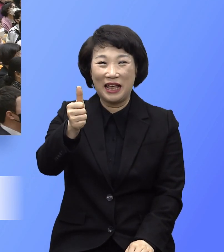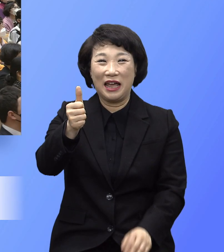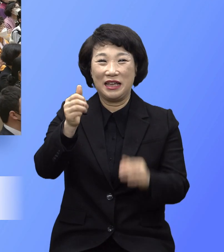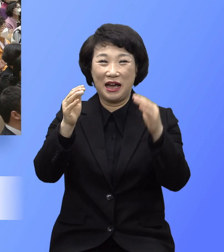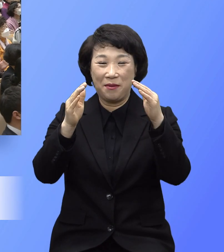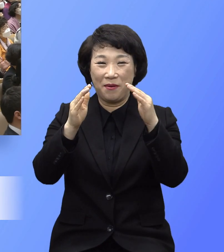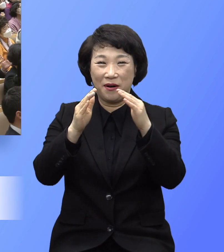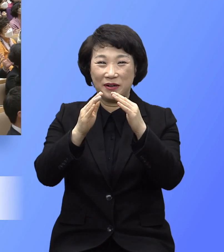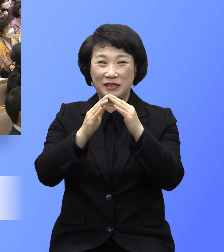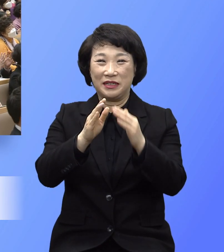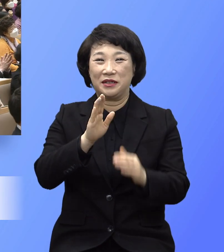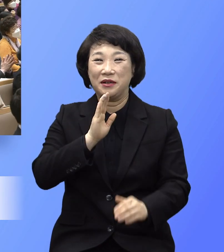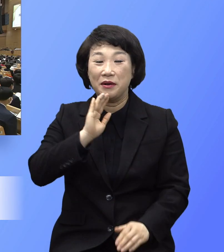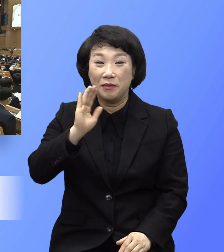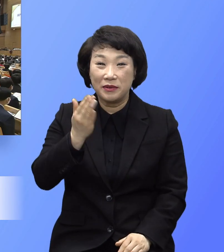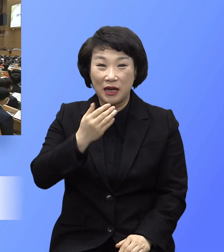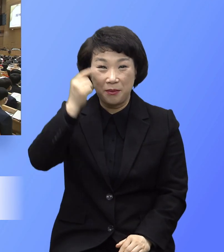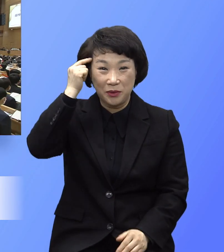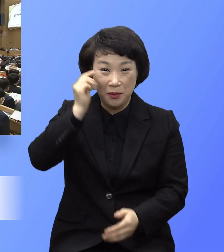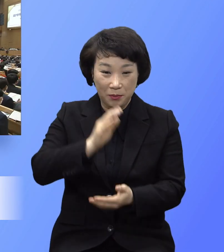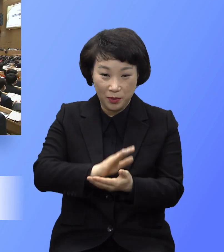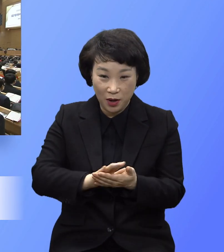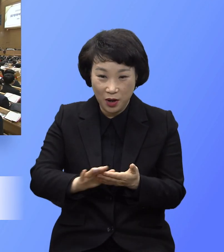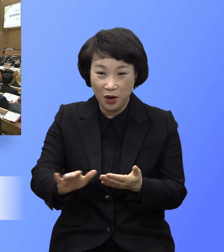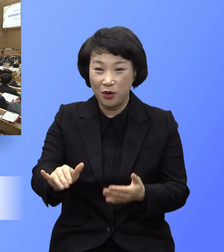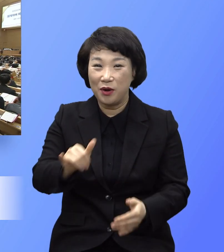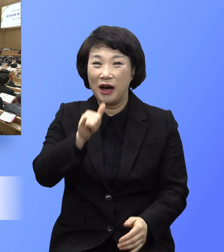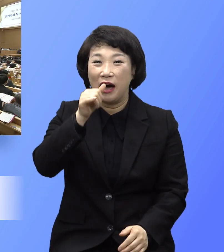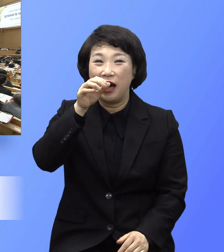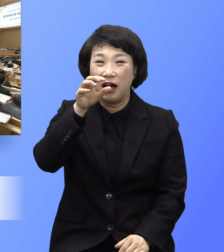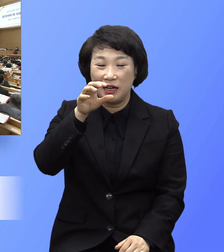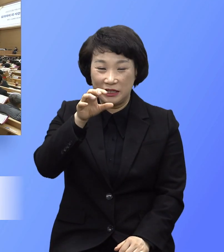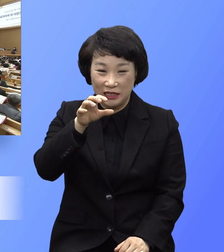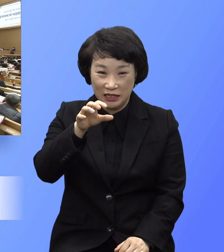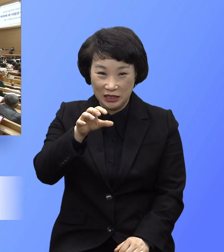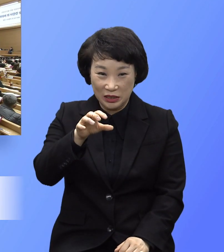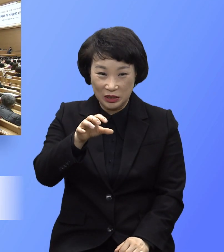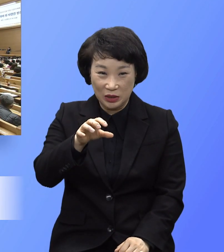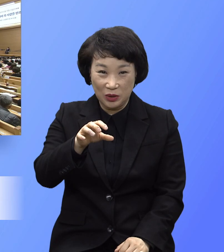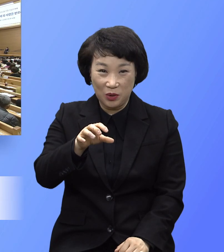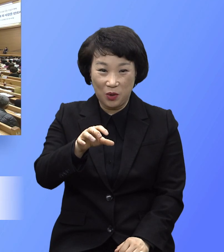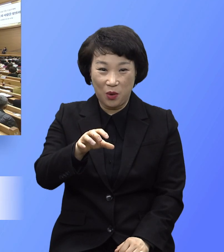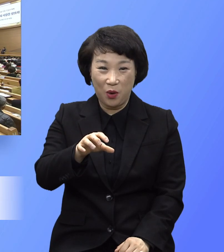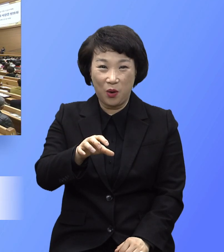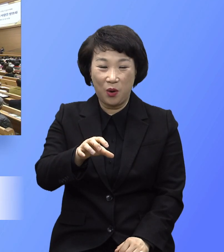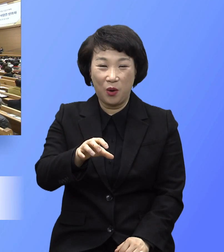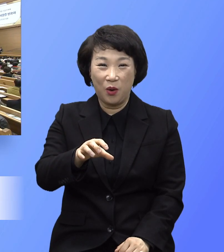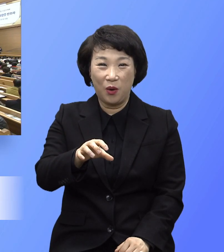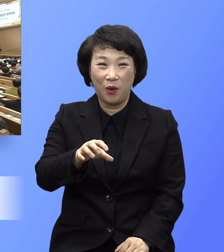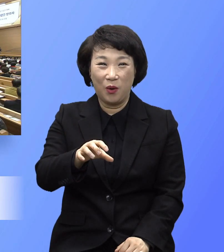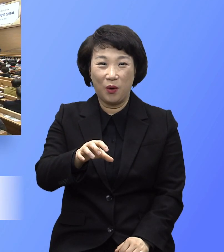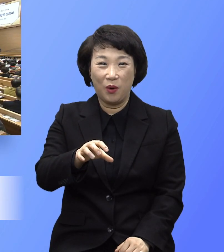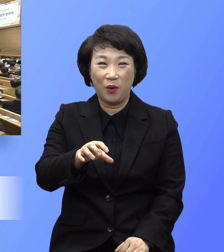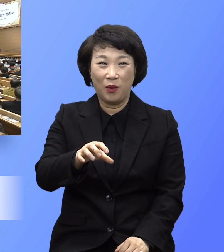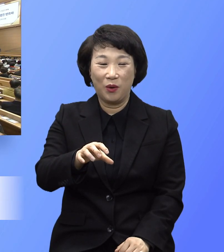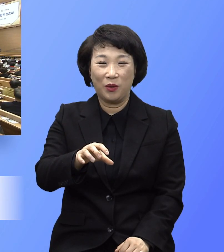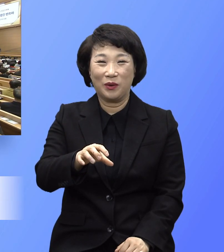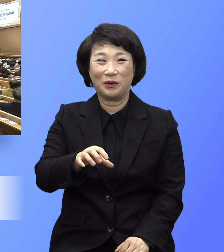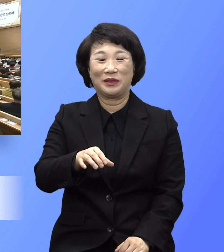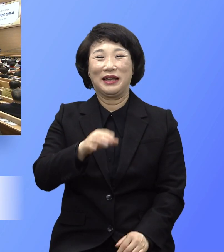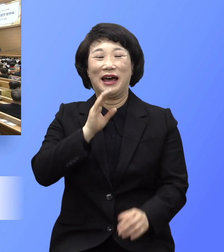갑시다. 내 아버지 집, 참된 평안 있는 곳.